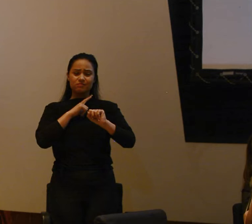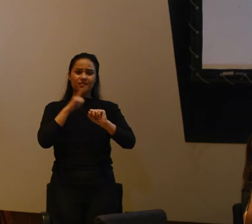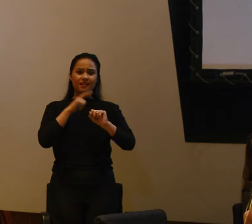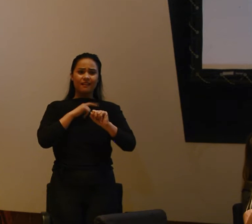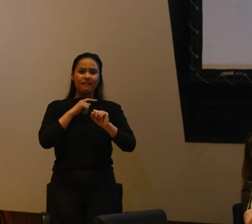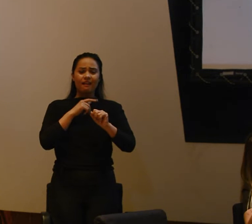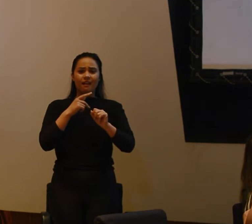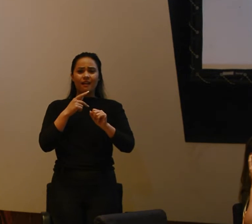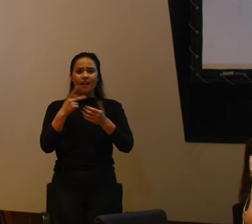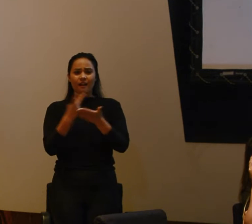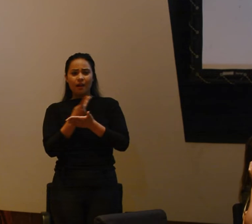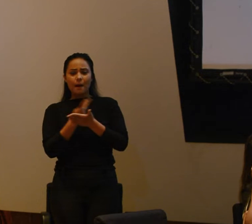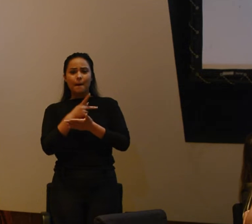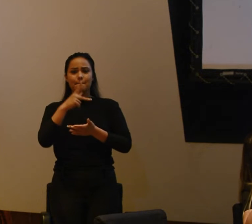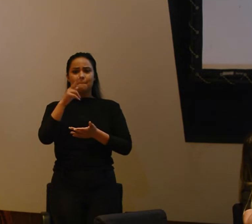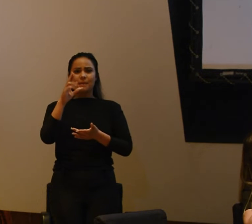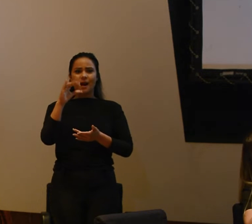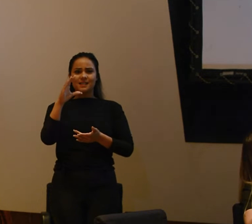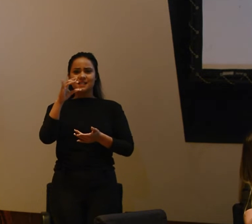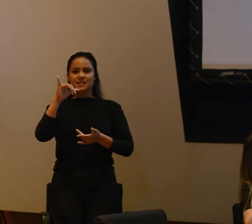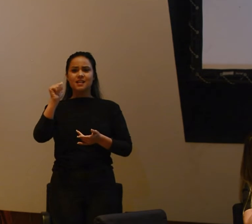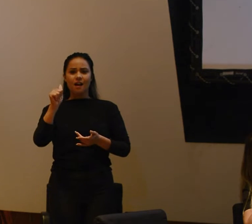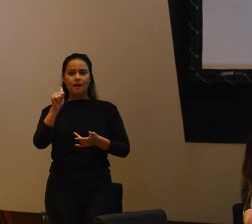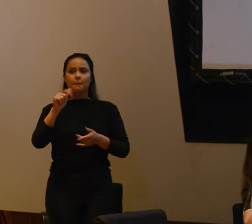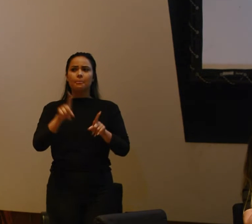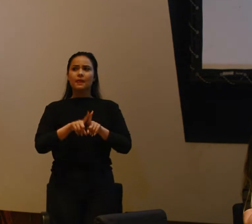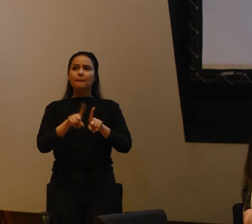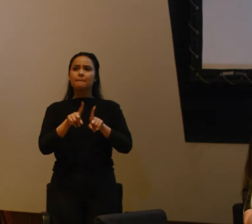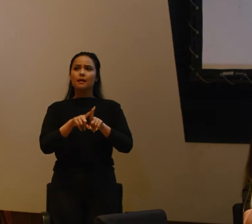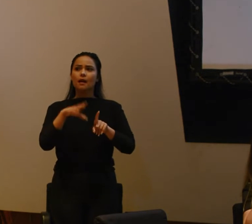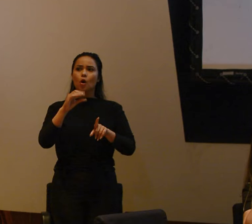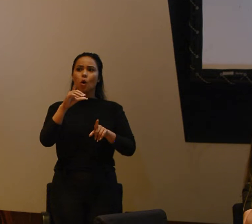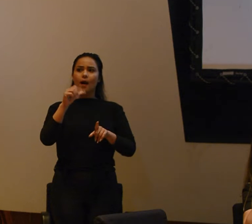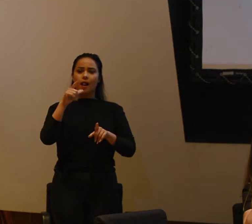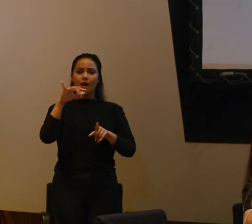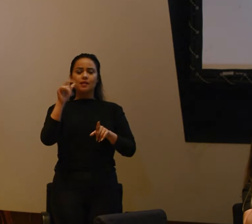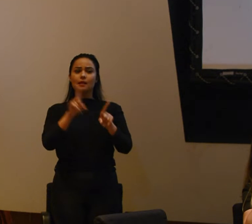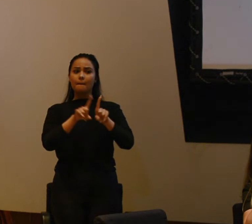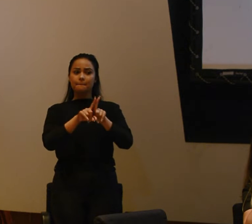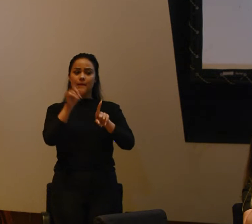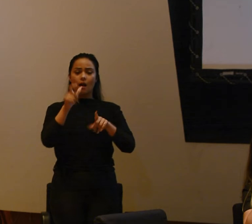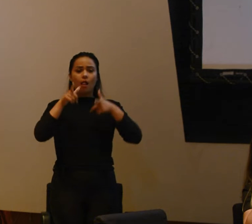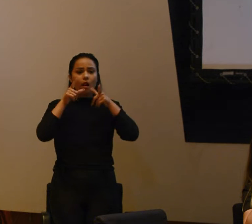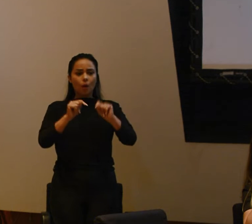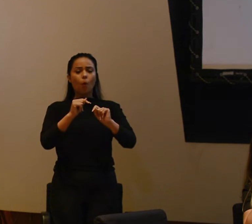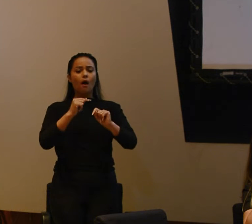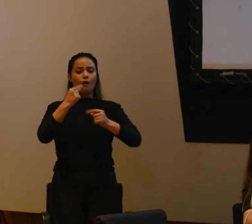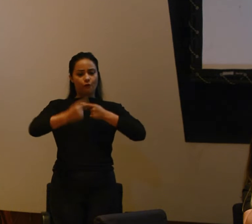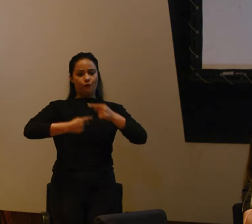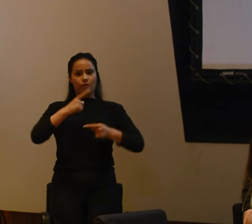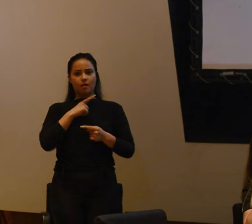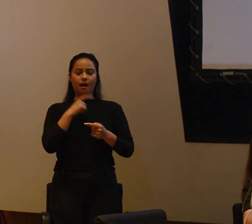comorbidades associadas, como apraxia e também algumas ecolalia, ou também a questão da linguagem receptiva, que